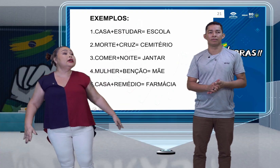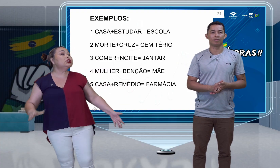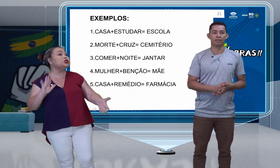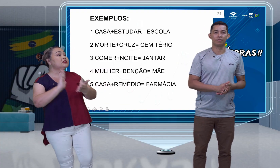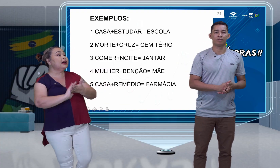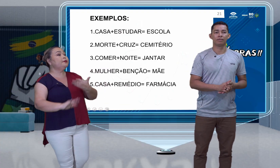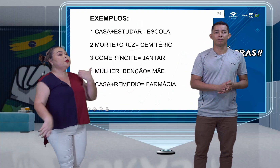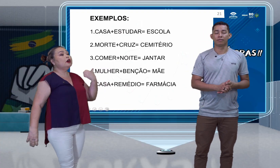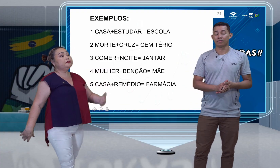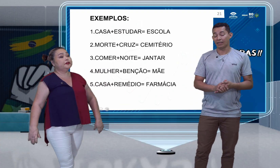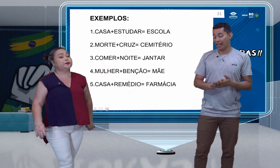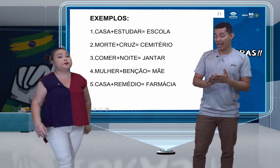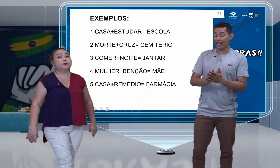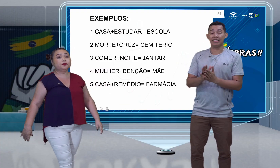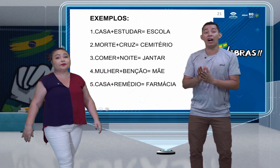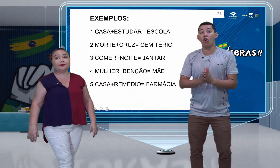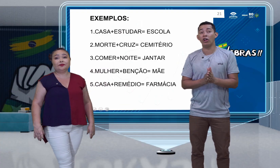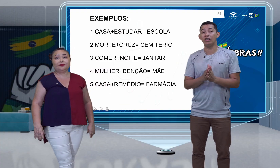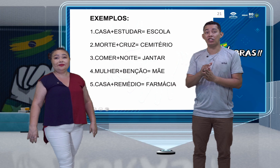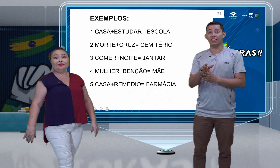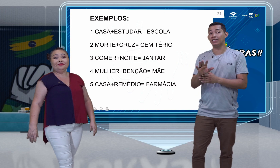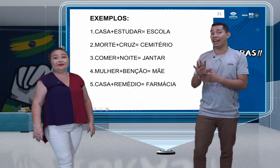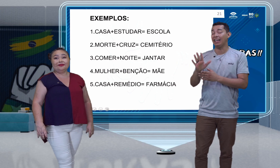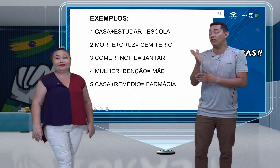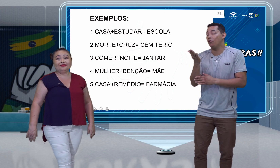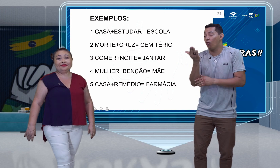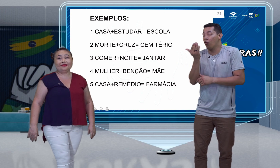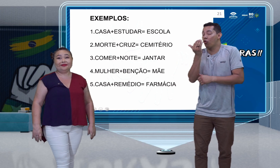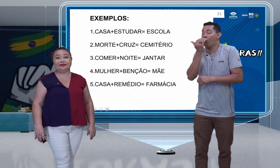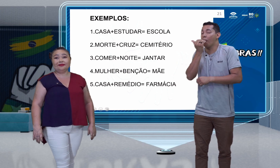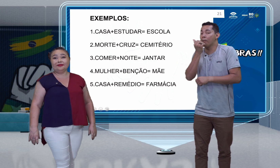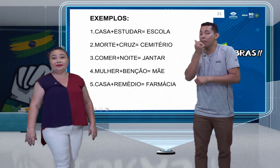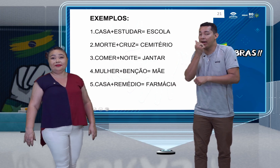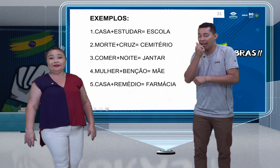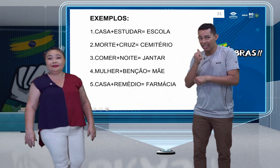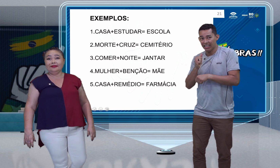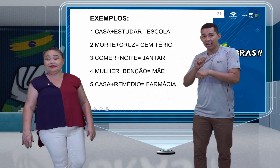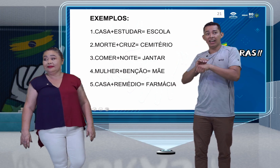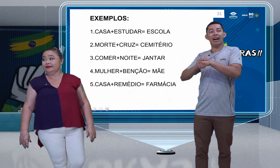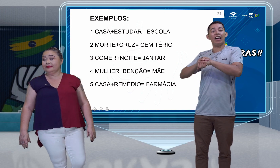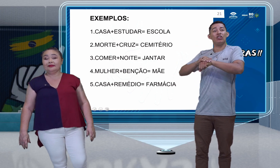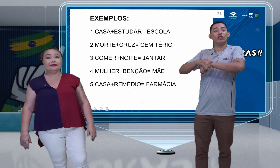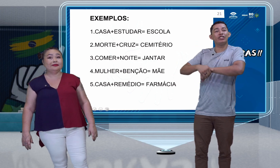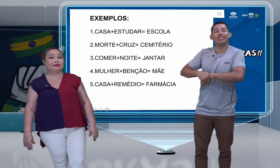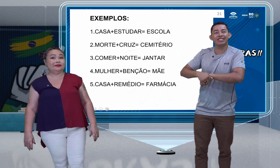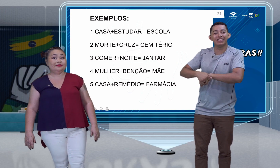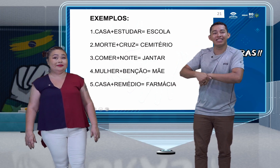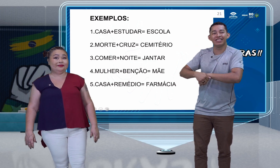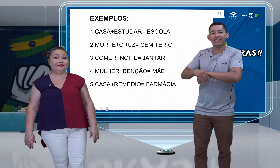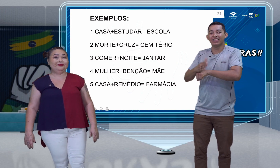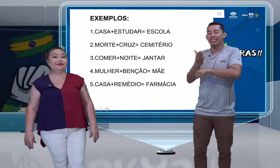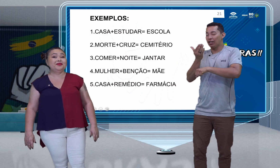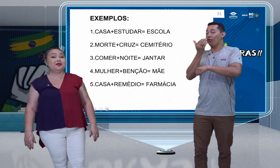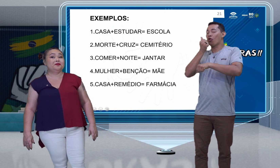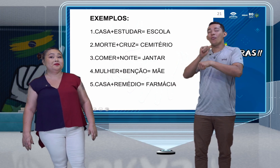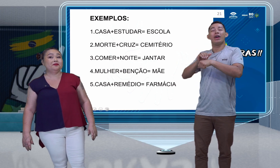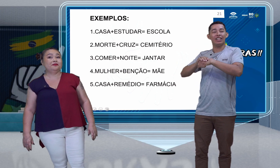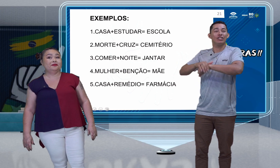E jantar, prof? Ah, na hora de jantar, então eu vou comer à noite. Se eu vou comer de